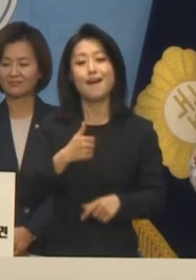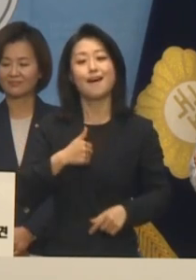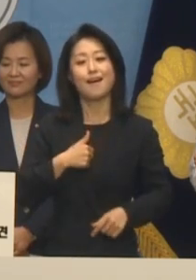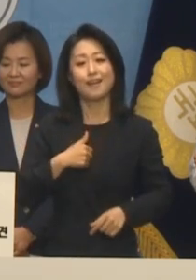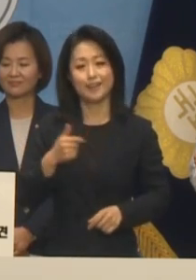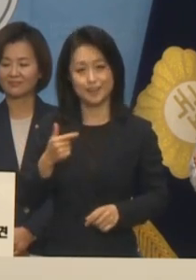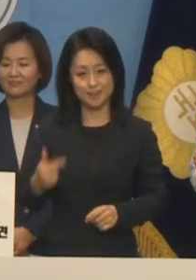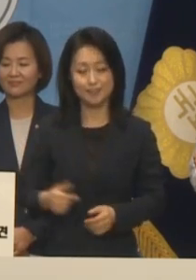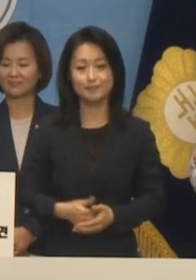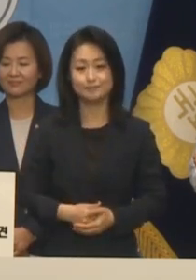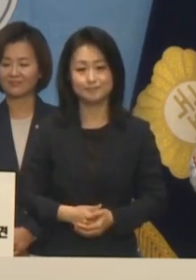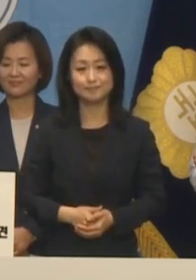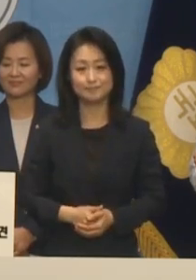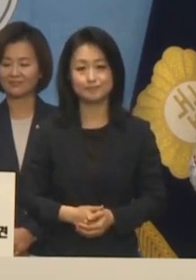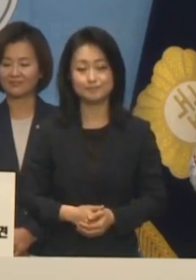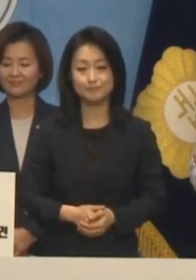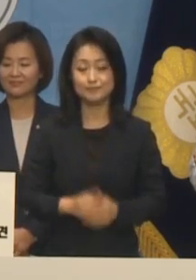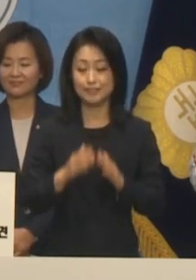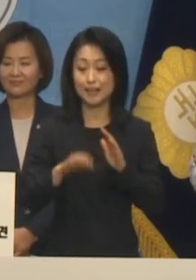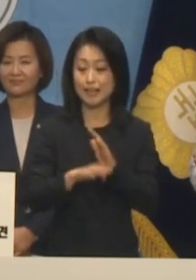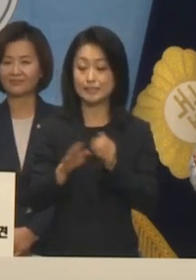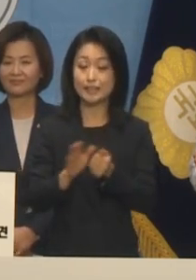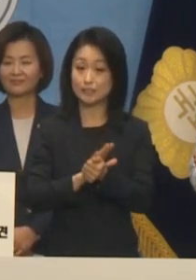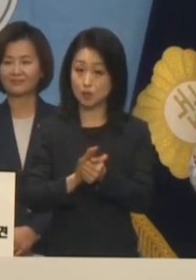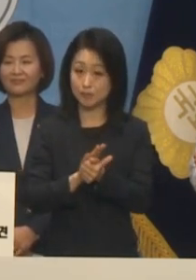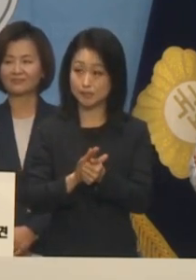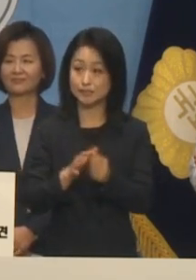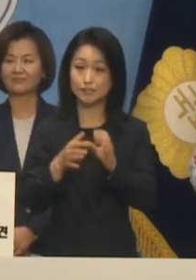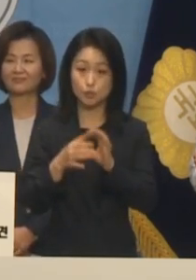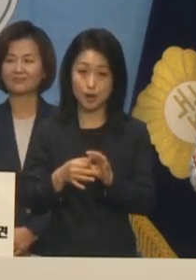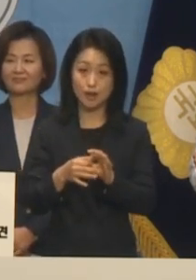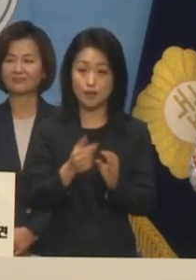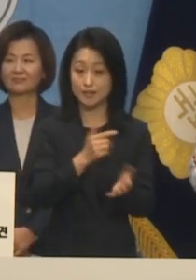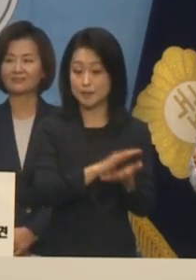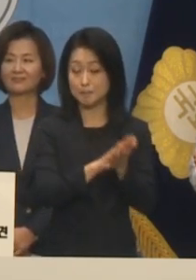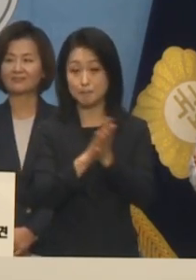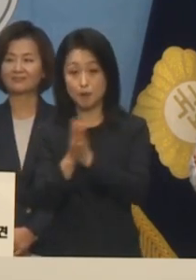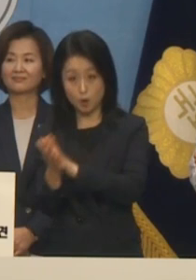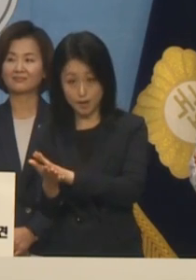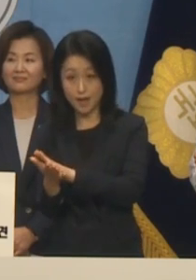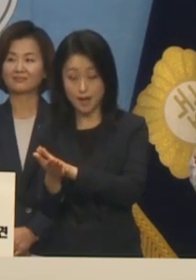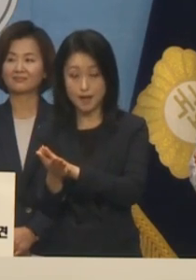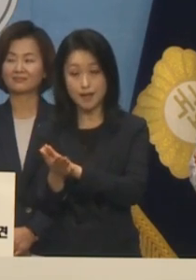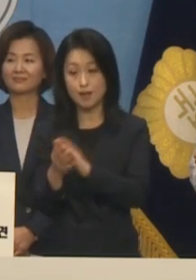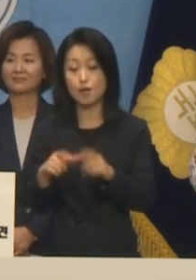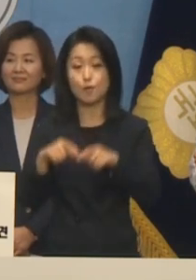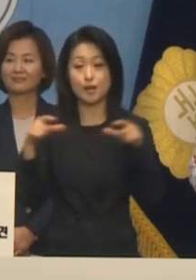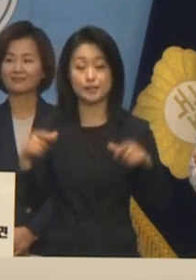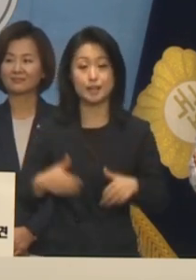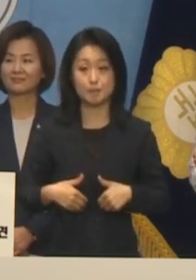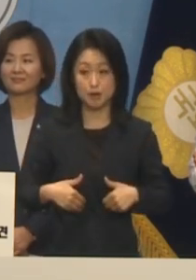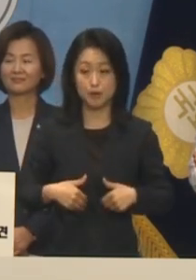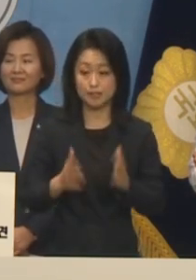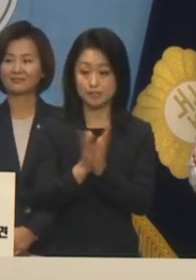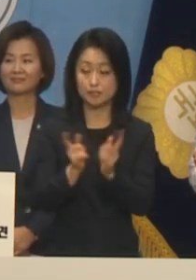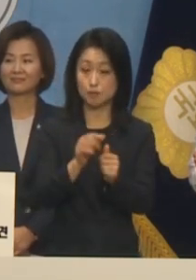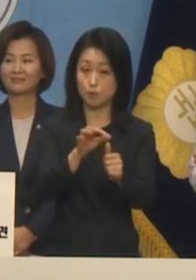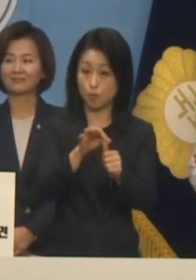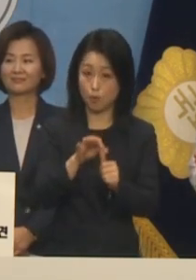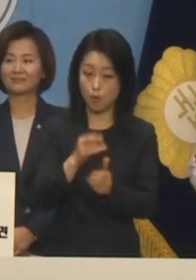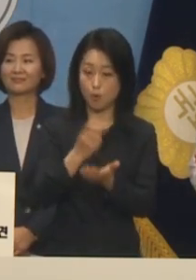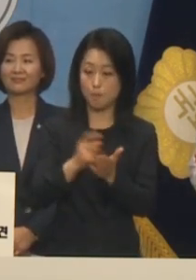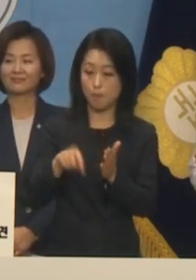가지고 있습니다. 이렇게 가사 서비스 시장에 시작된 변화는 더욱 커져야 합니다. 직고용,